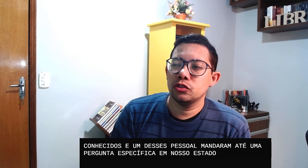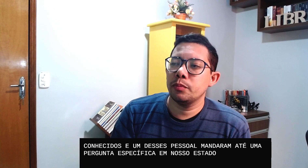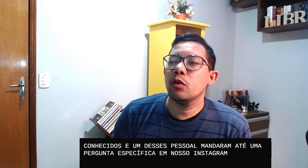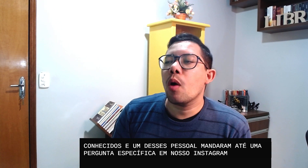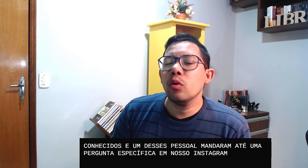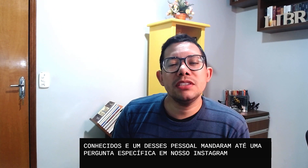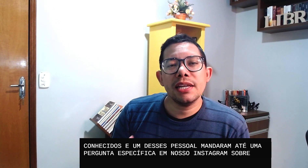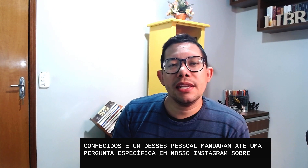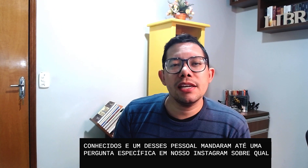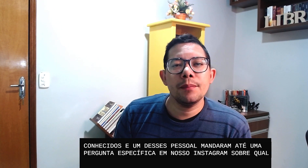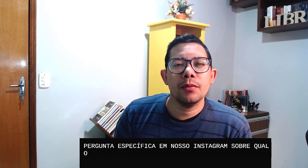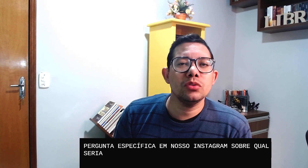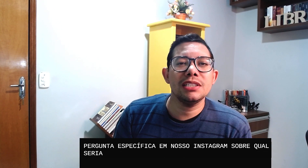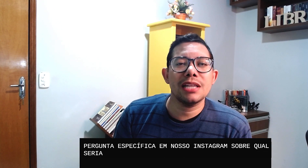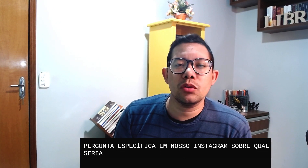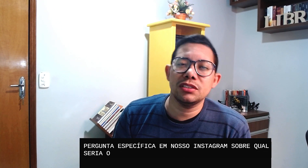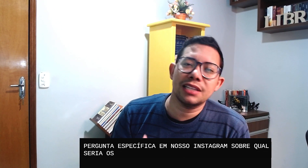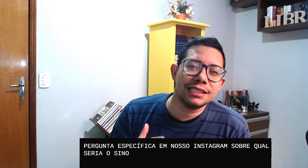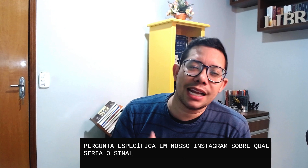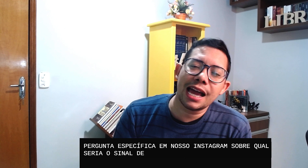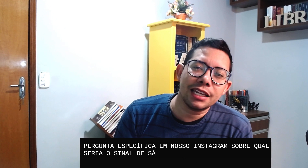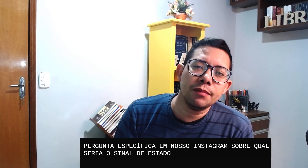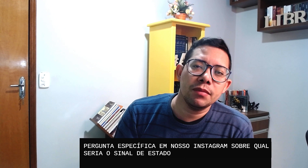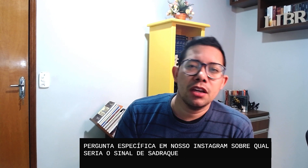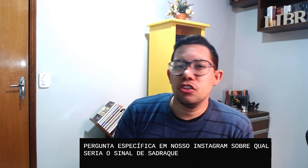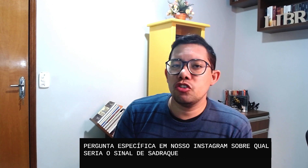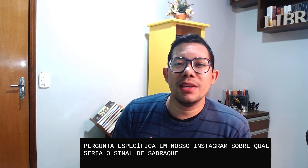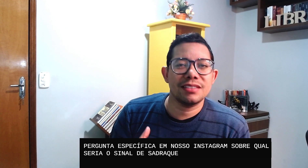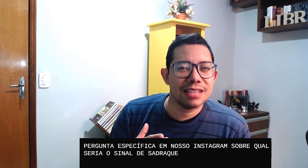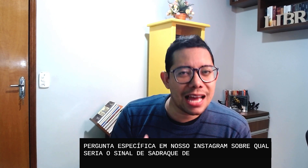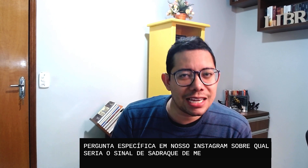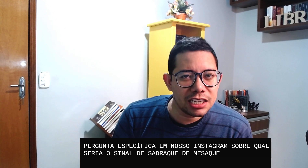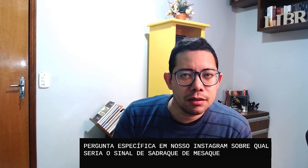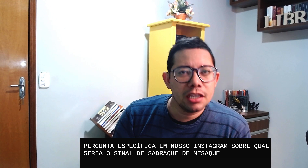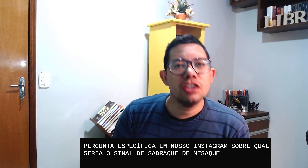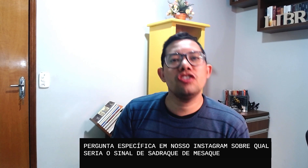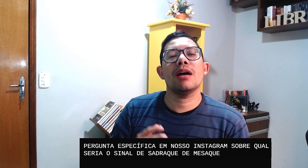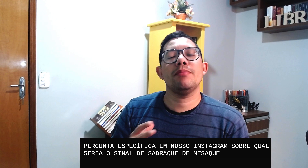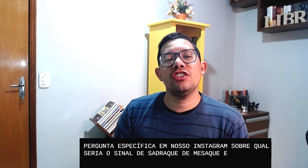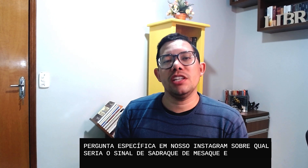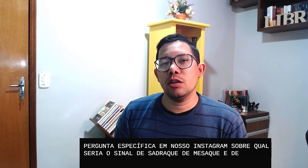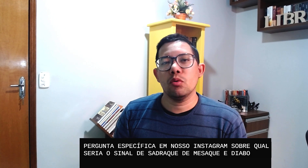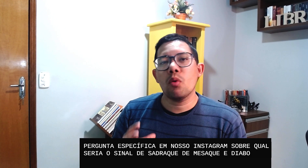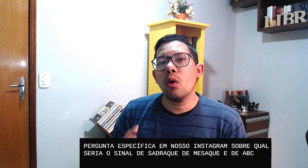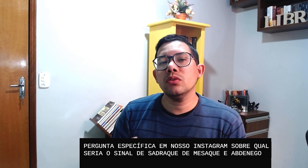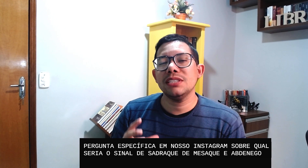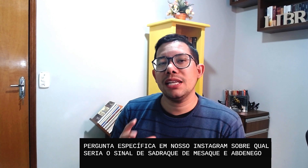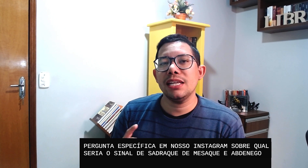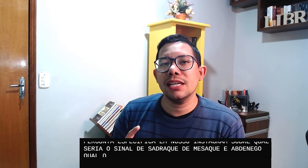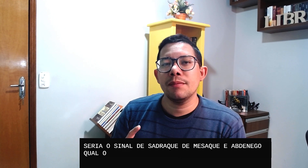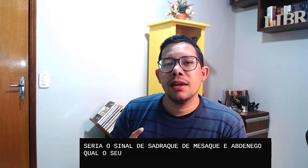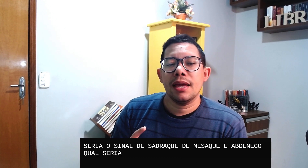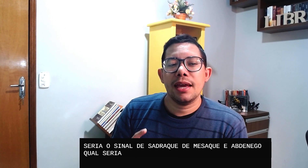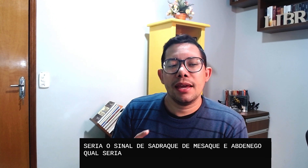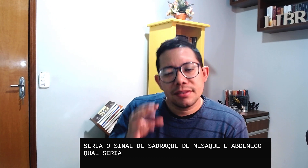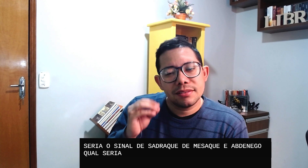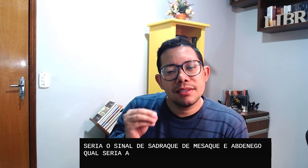sobre qual seria o sinal de Sadraque, de Mesaque e de Abidinego. Qual seria esses